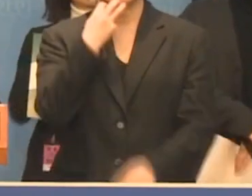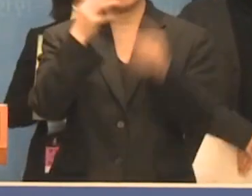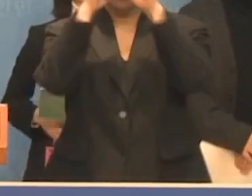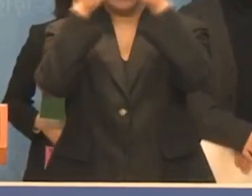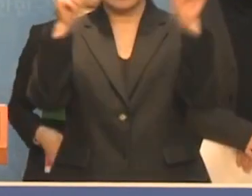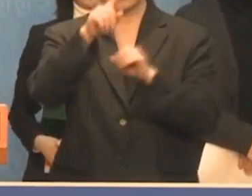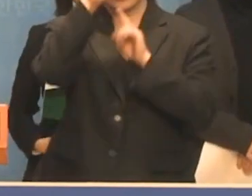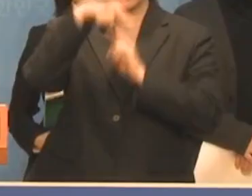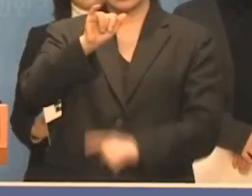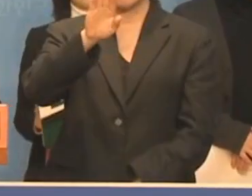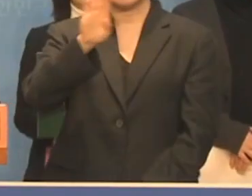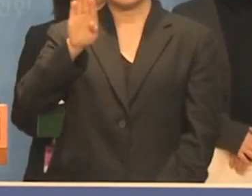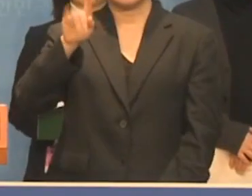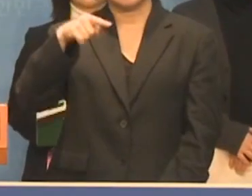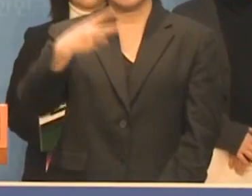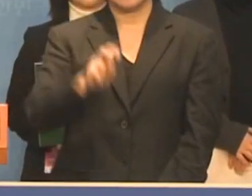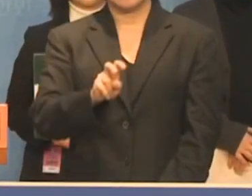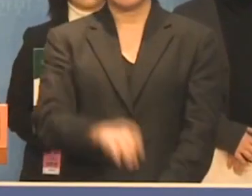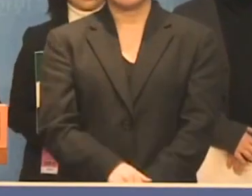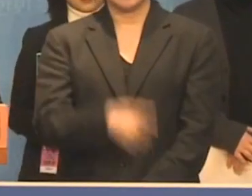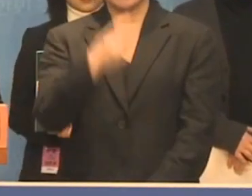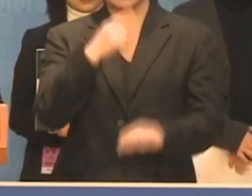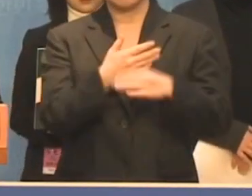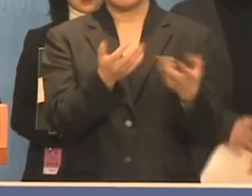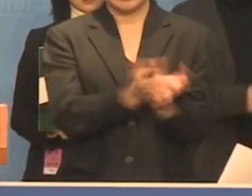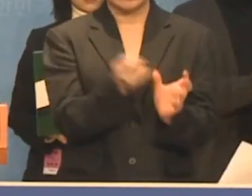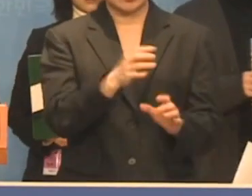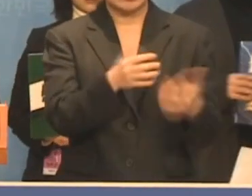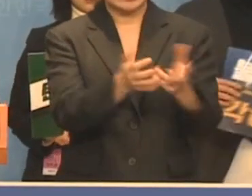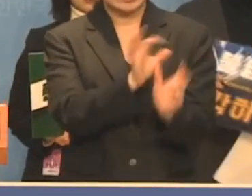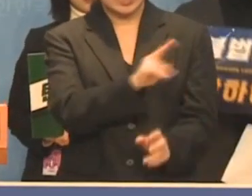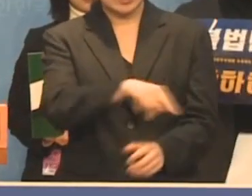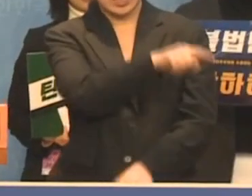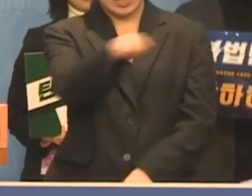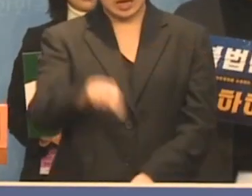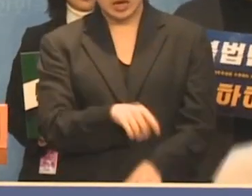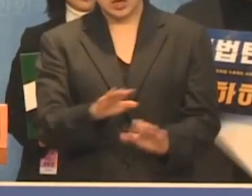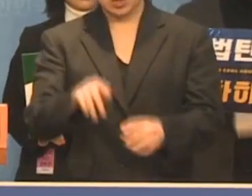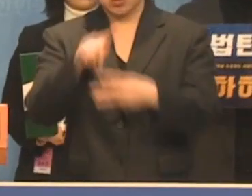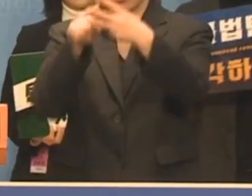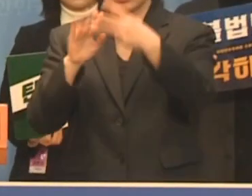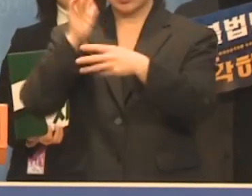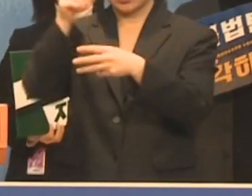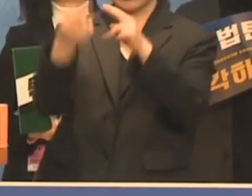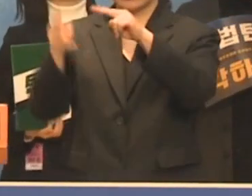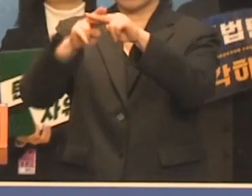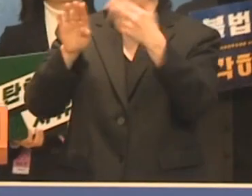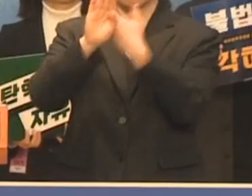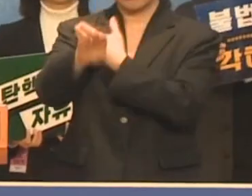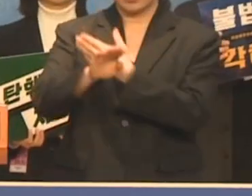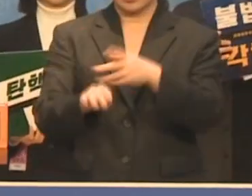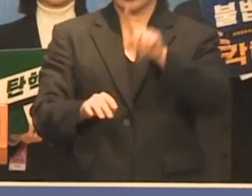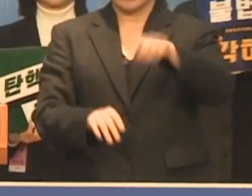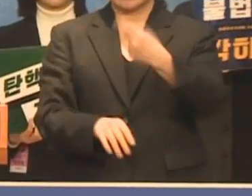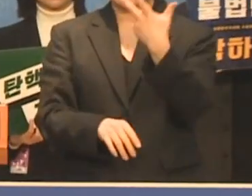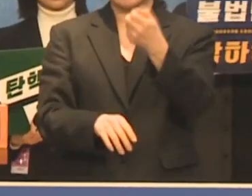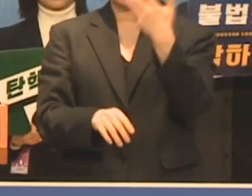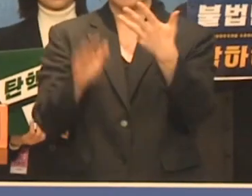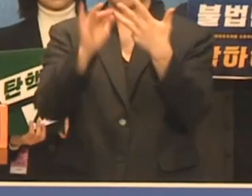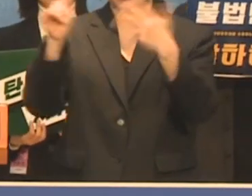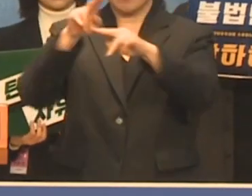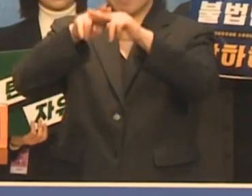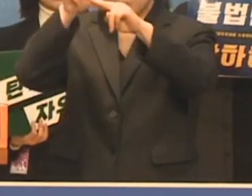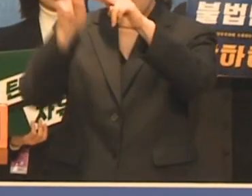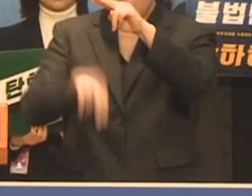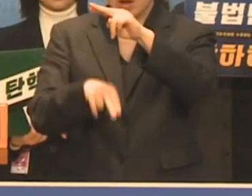서울대학교 이기쁨입니다. 더불어민주당을 포함한 야당 국회의원들은 윤석열 대통령 취임 이후 178회 퇴진 요구와 입법